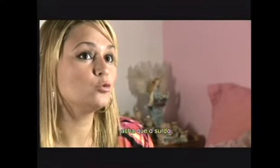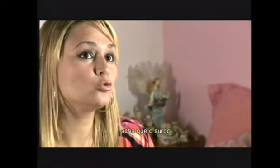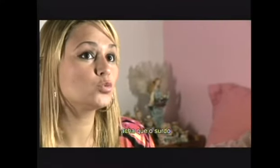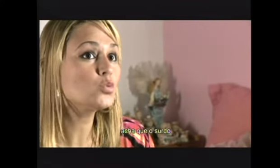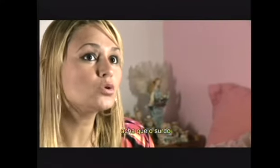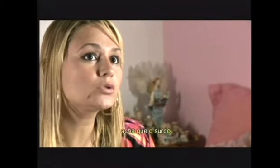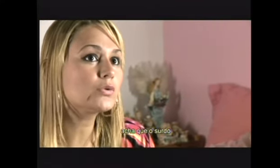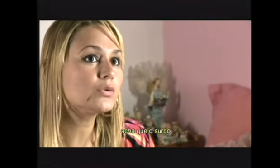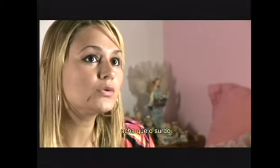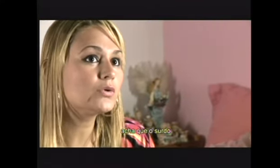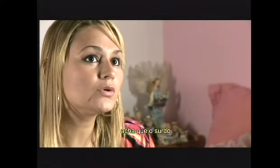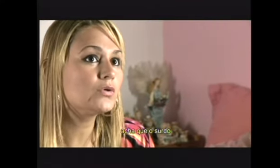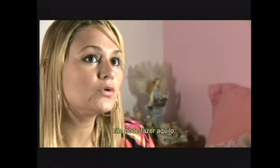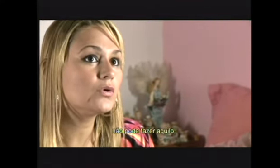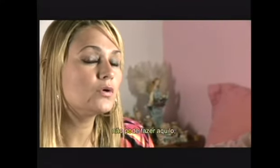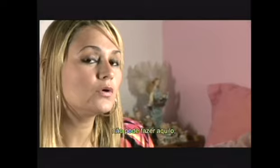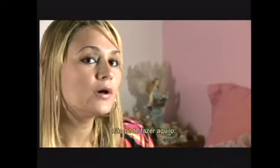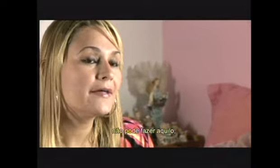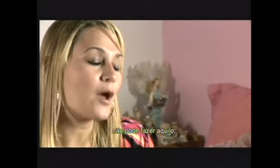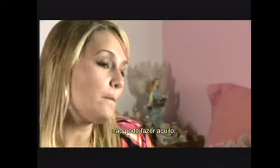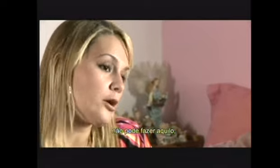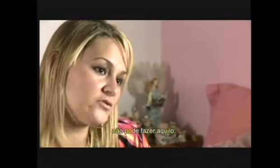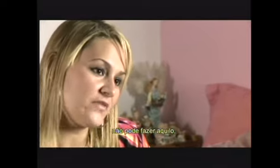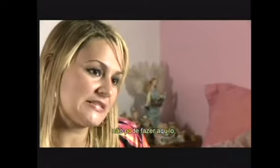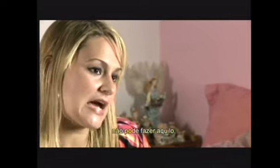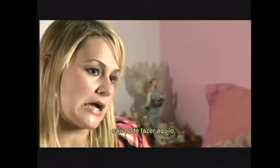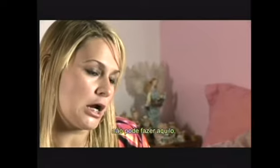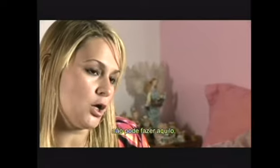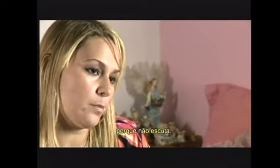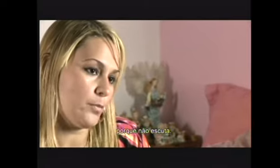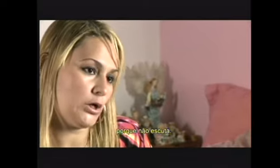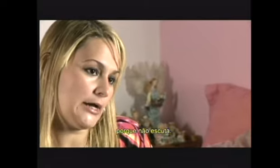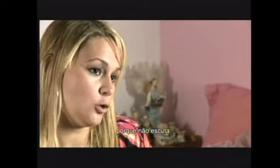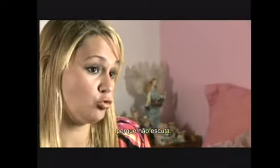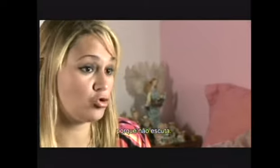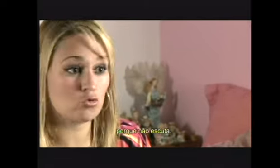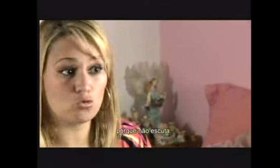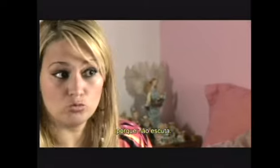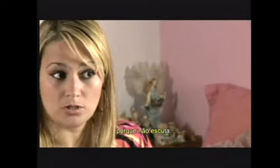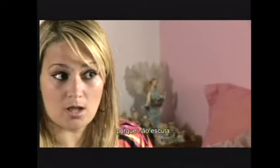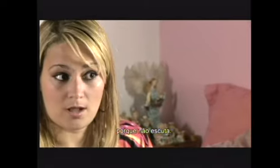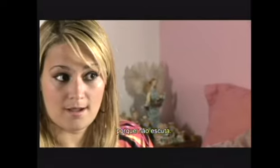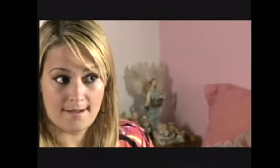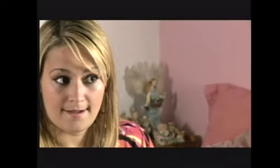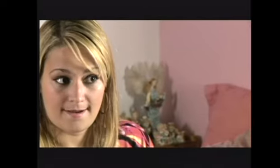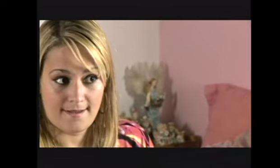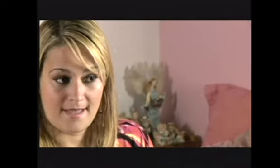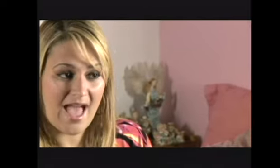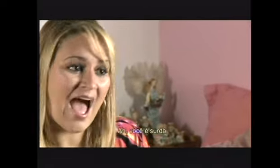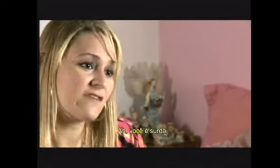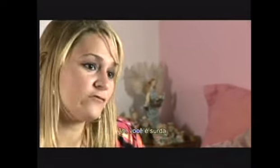Acho que um surto não pode fazer aquilo porque não escuta.